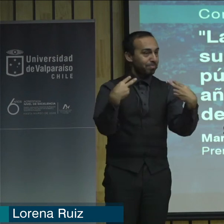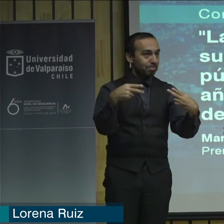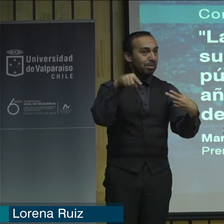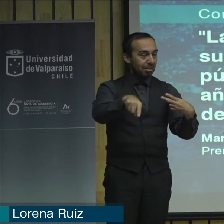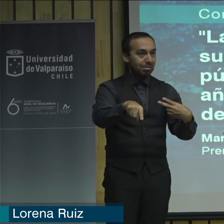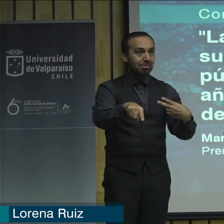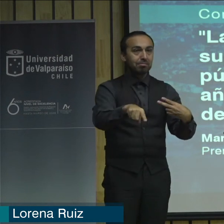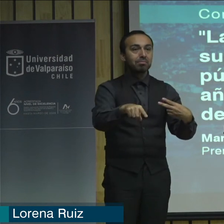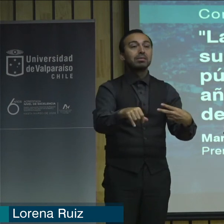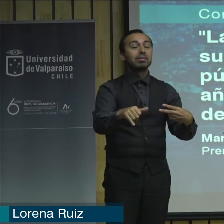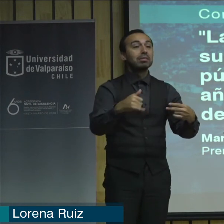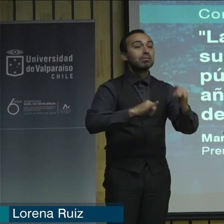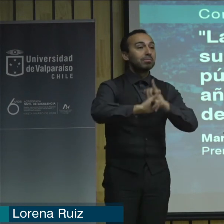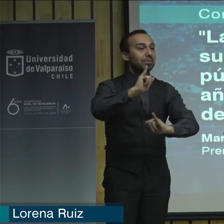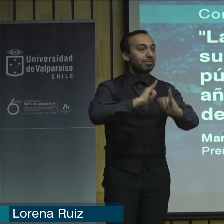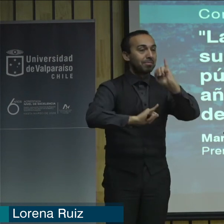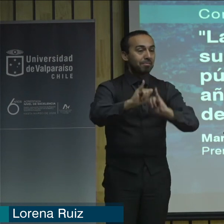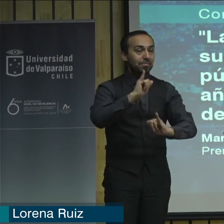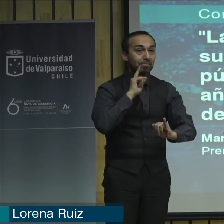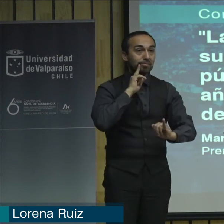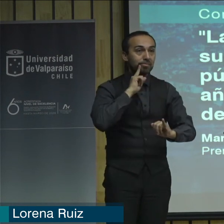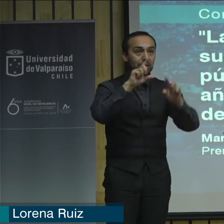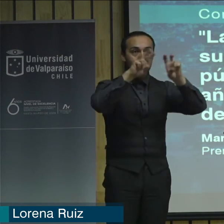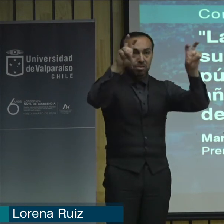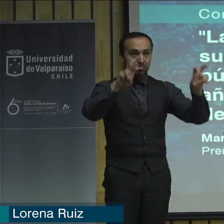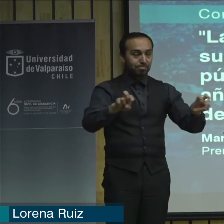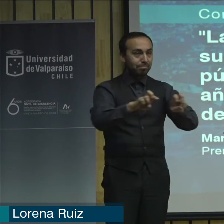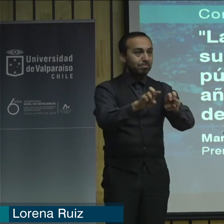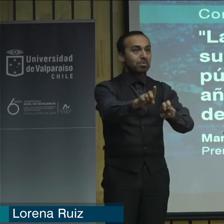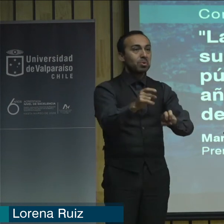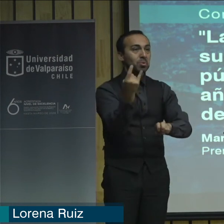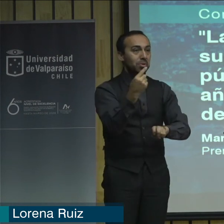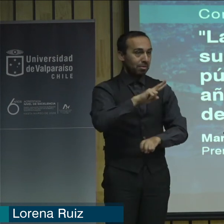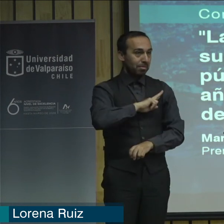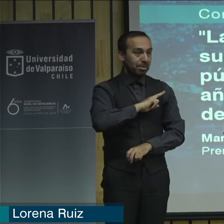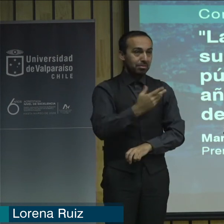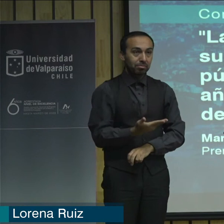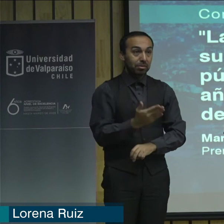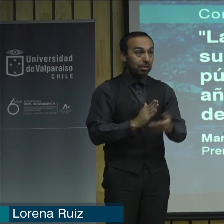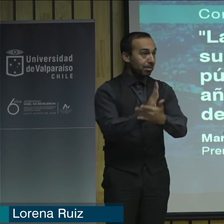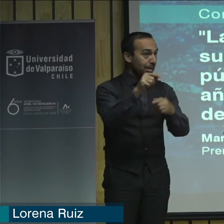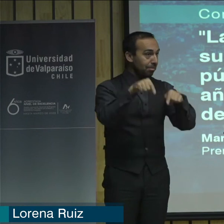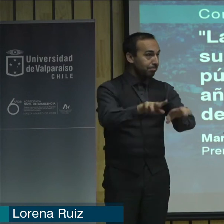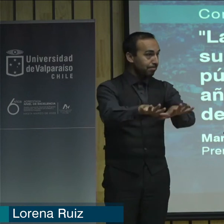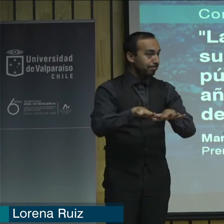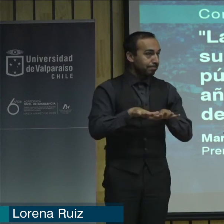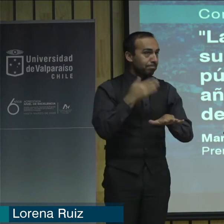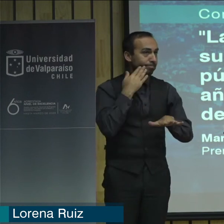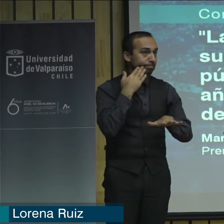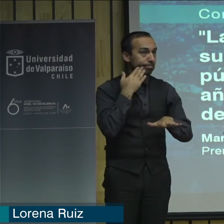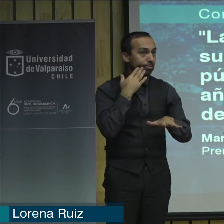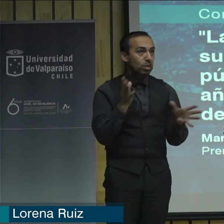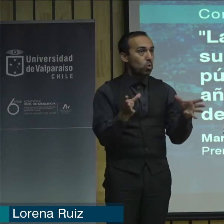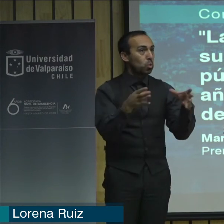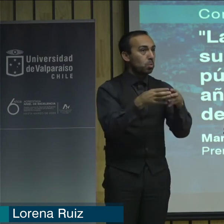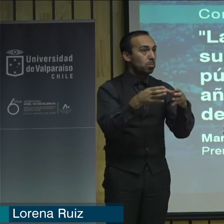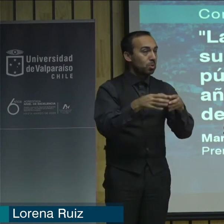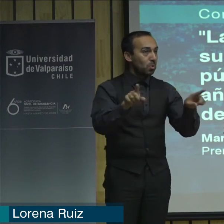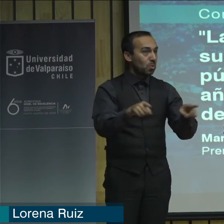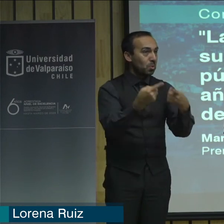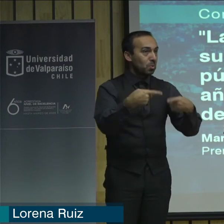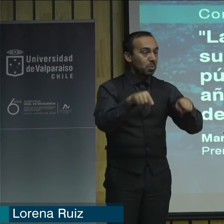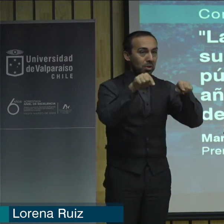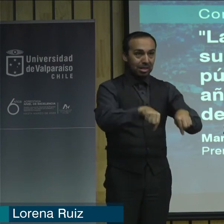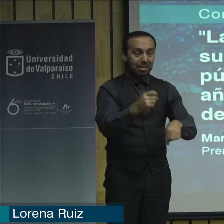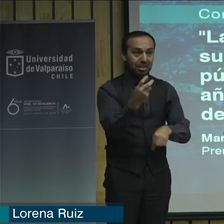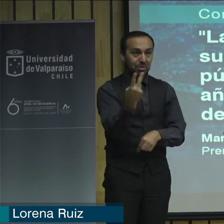a través del streaming por la página de la Universidad de Valparaíso para dar inicio a esta ceremonia las agrupación musical de cámara de